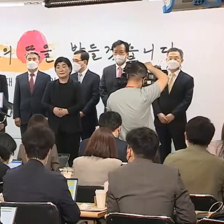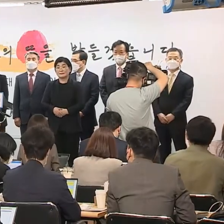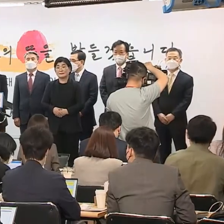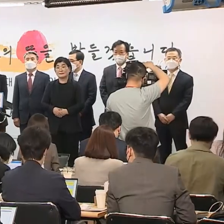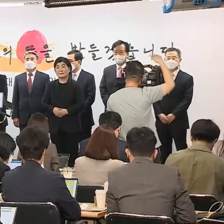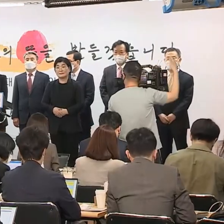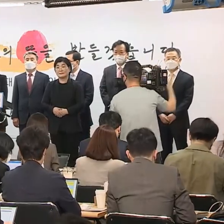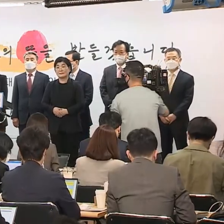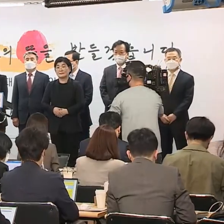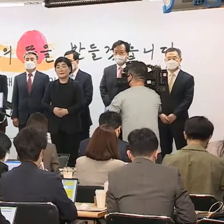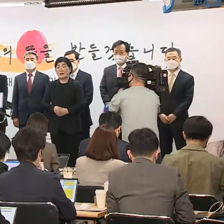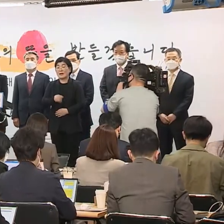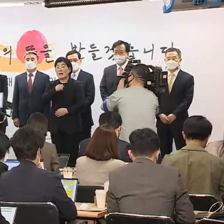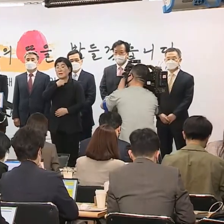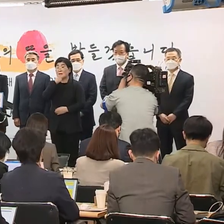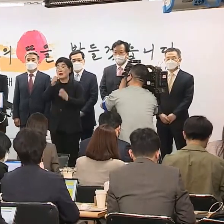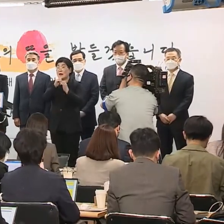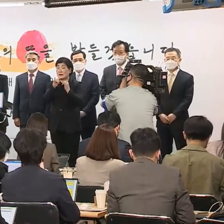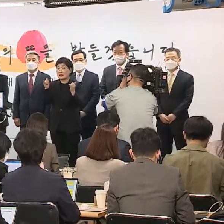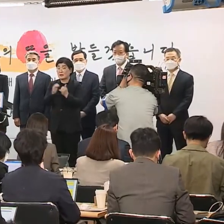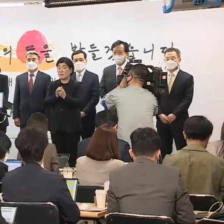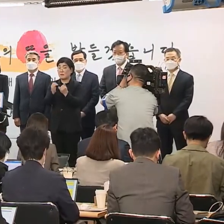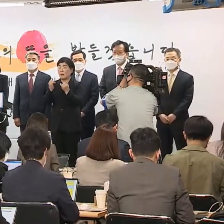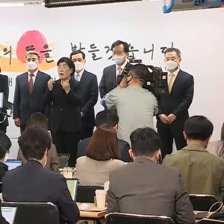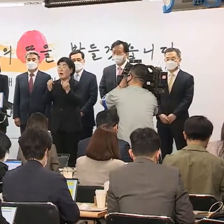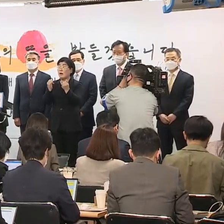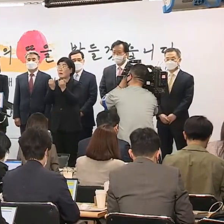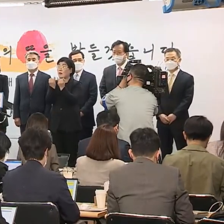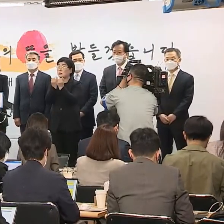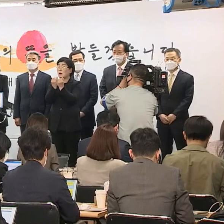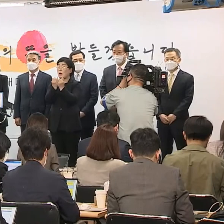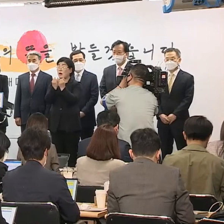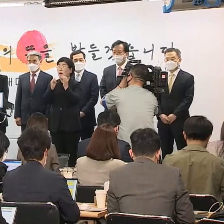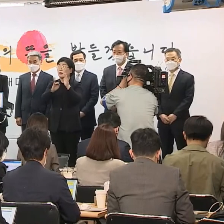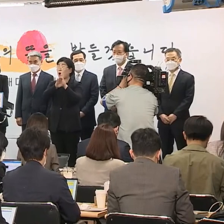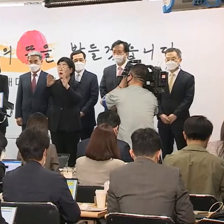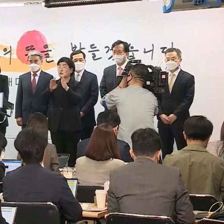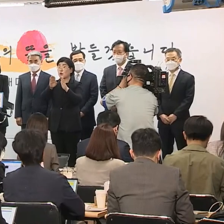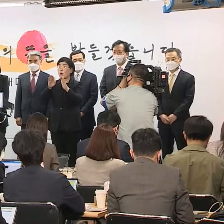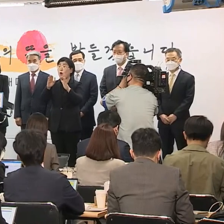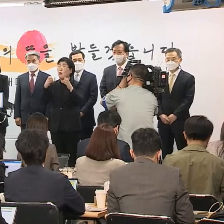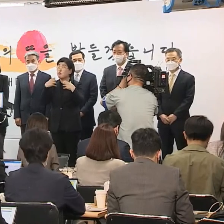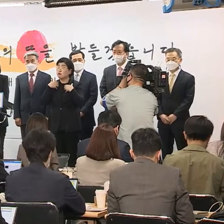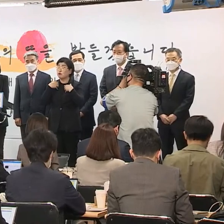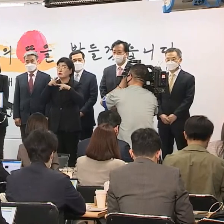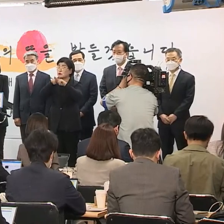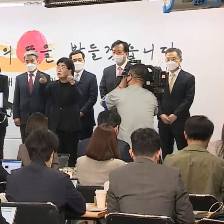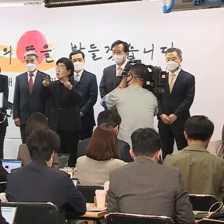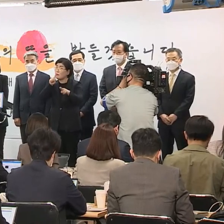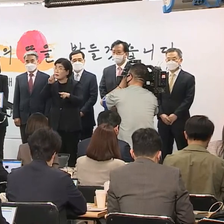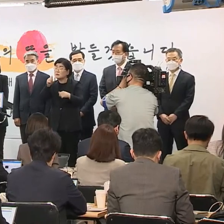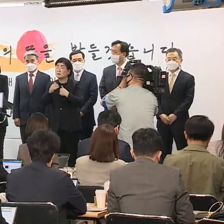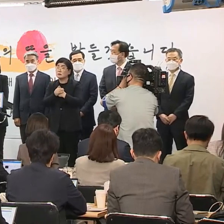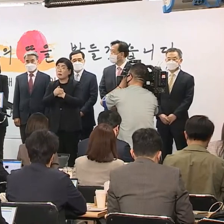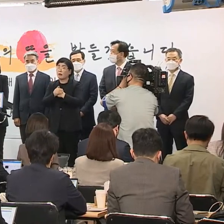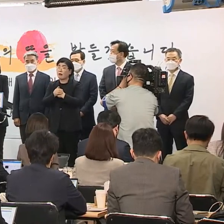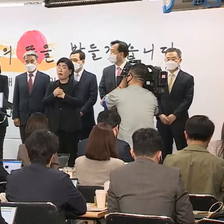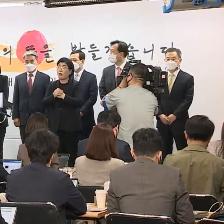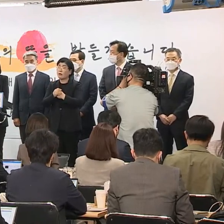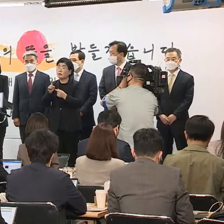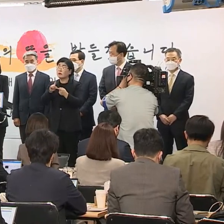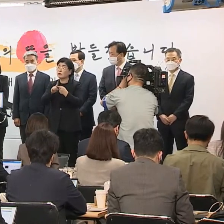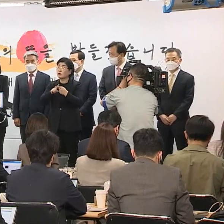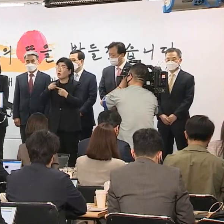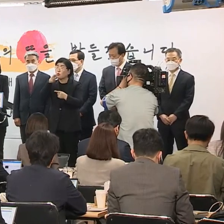아, 네. 당선인 공약이 여가부 폐지인데 후보자의 임명이 되셨습니다. 당선인 공약은 여전히 유효하다고 했는데요. 부처 개편 시기는